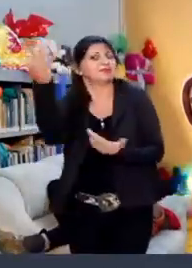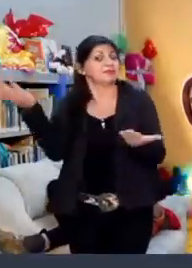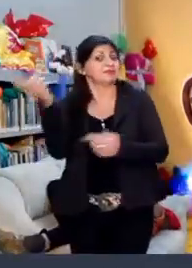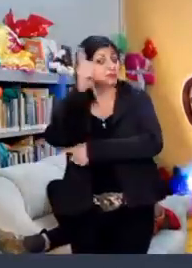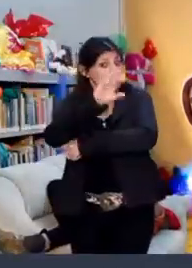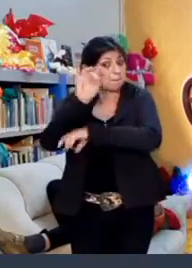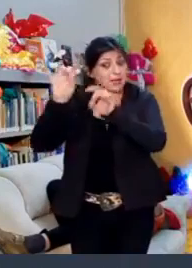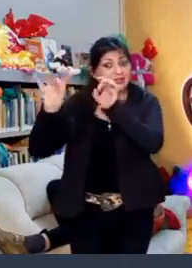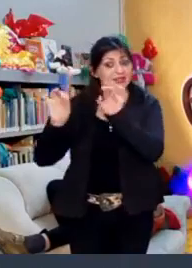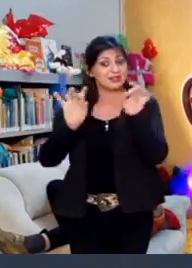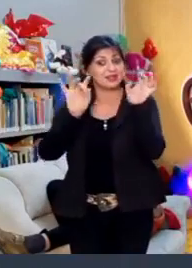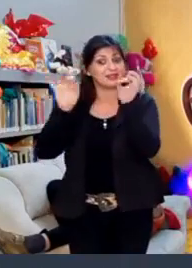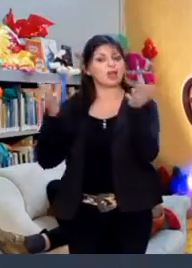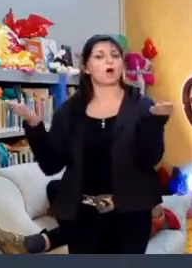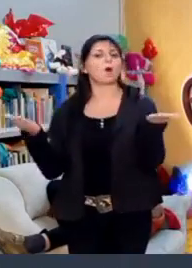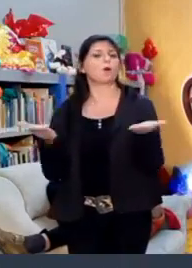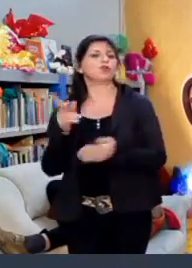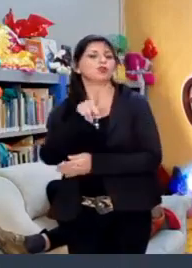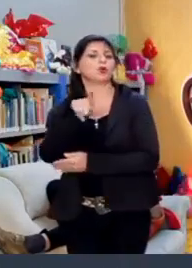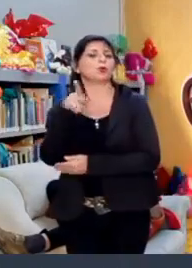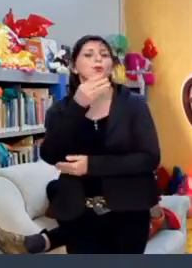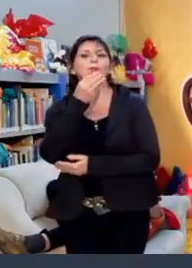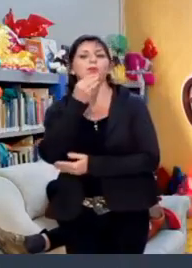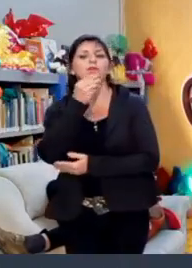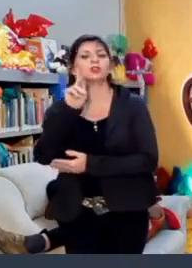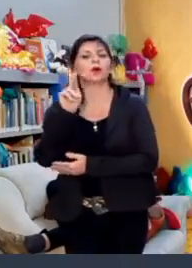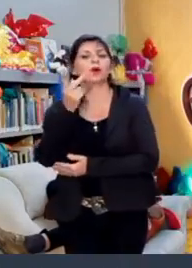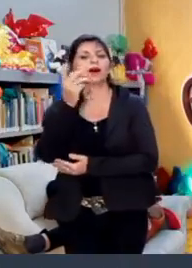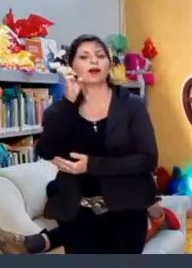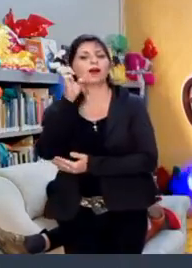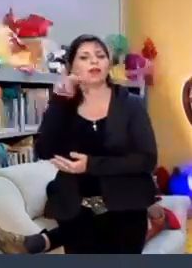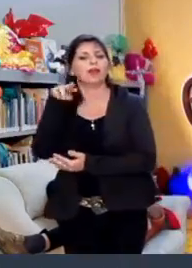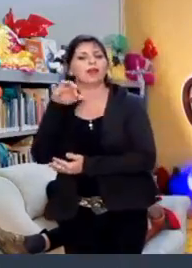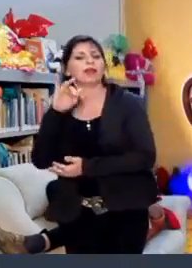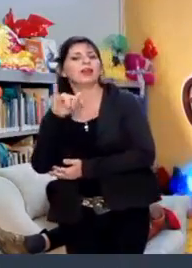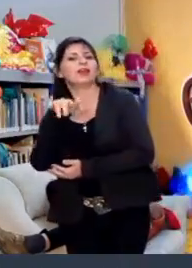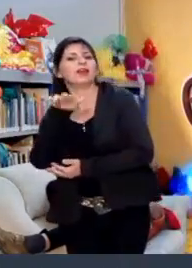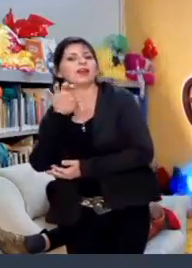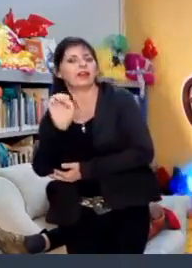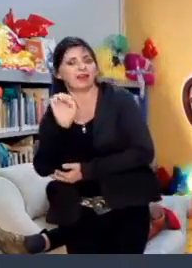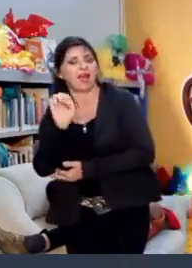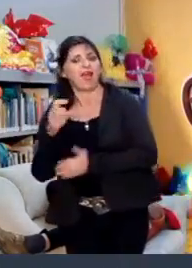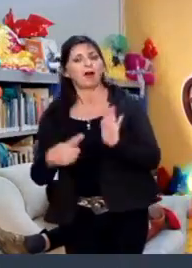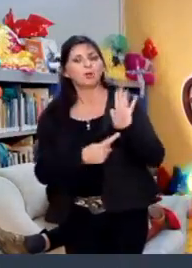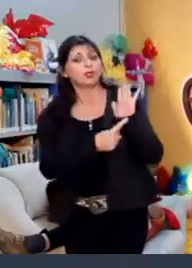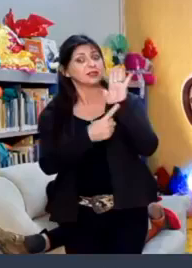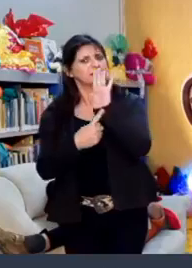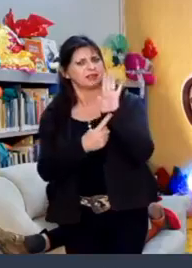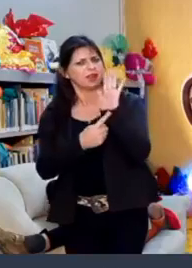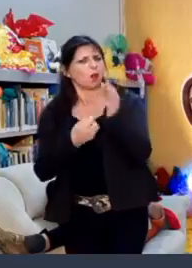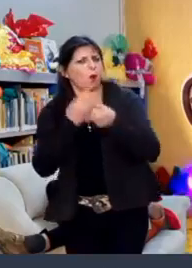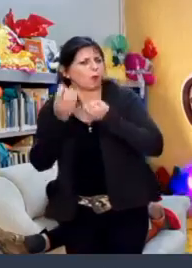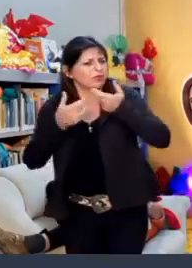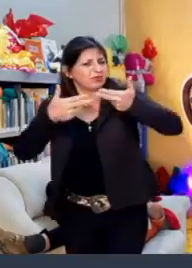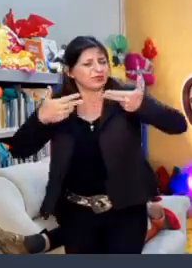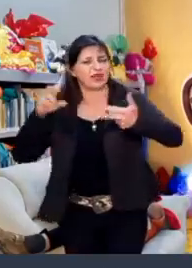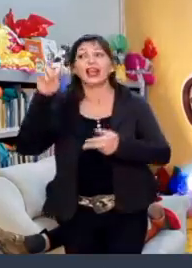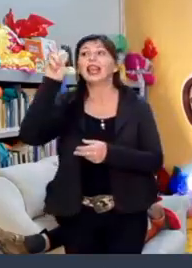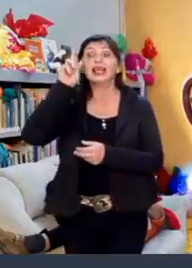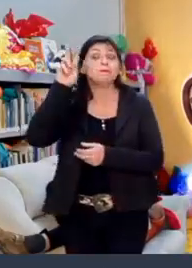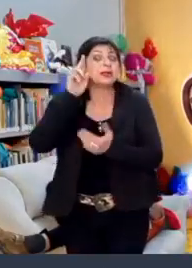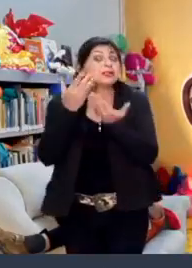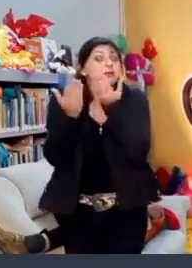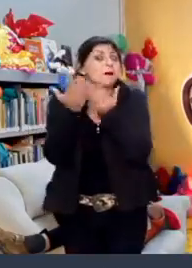conosco hoje o professor Henrique apresentando Memórias da Páscoa, onde ele vai relembrar como a Páscoa